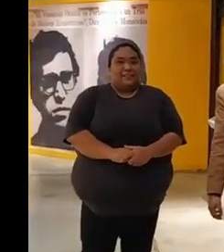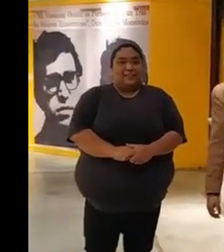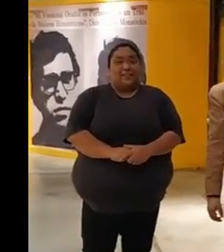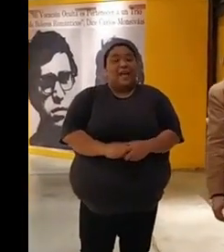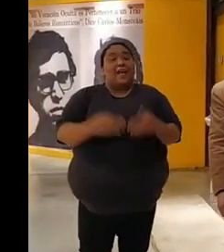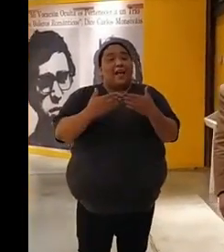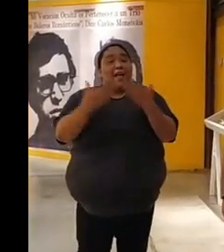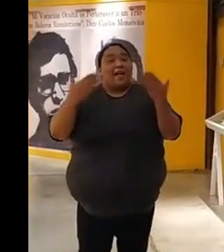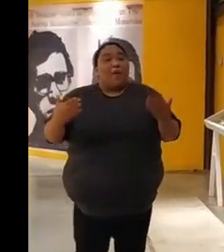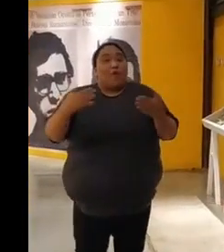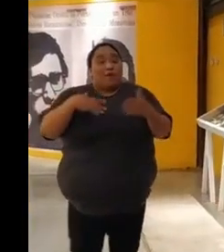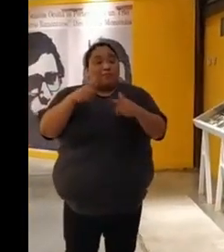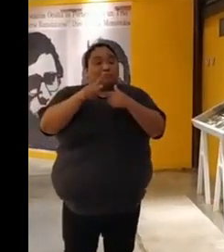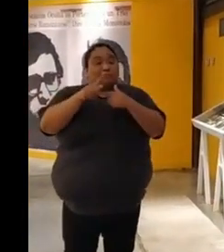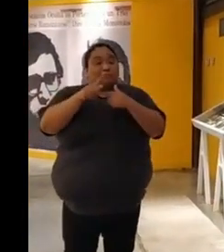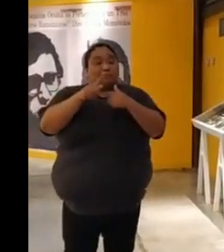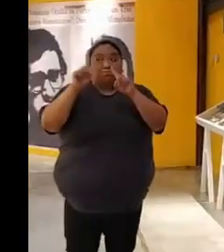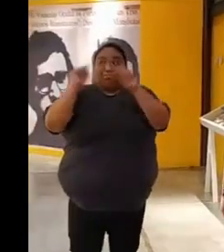En este siguiente